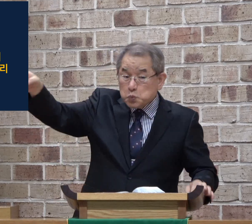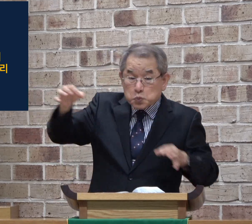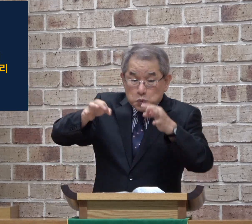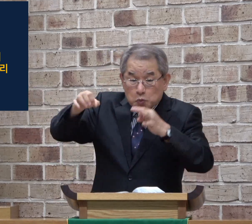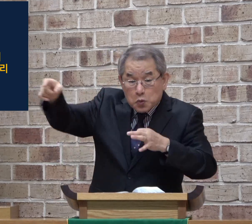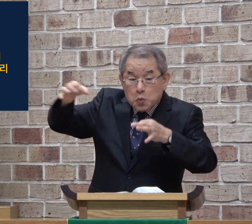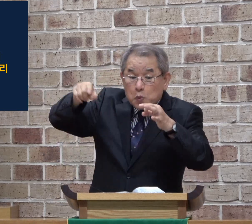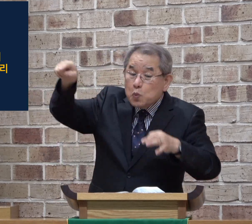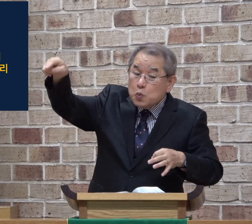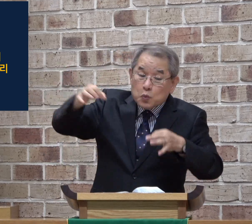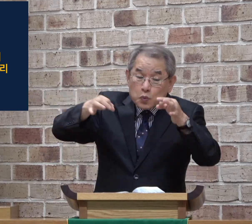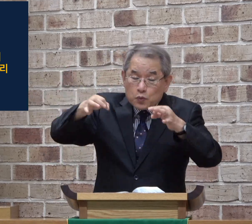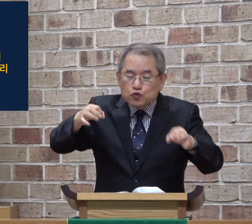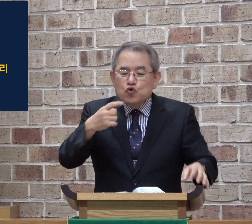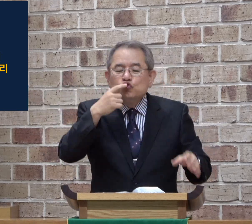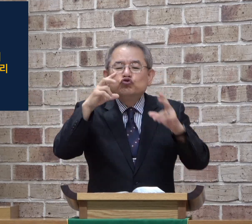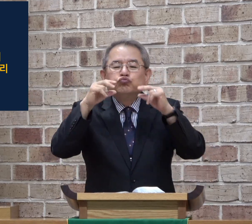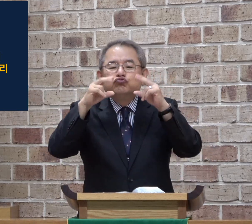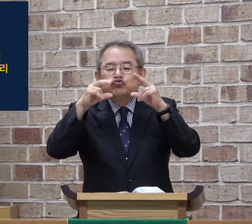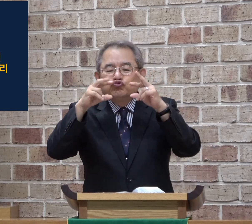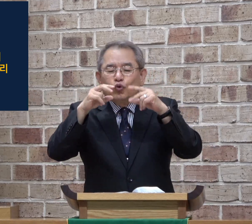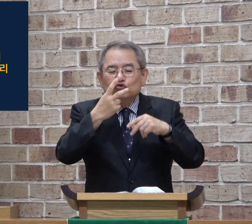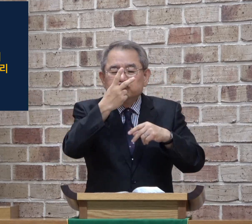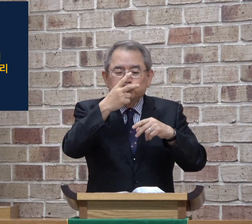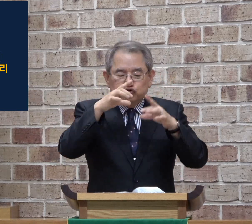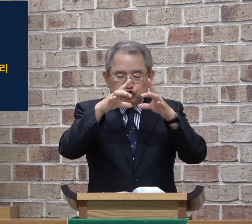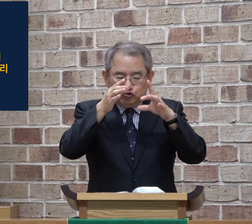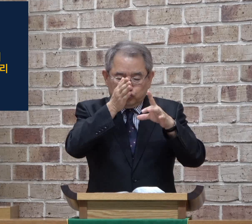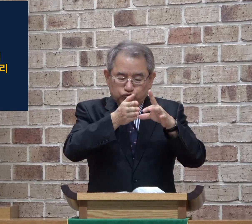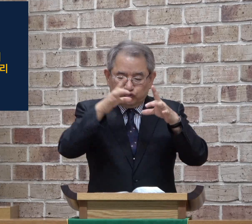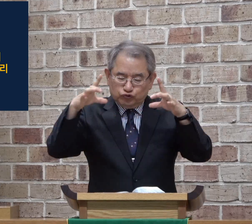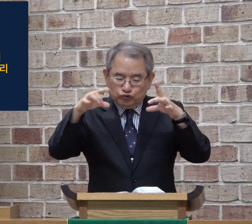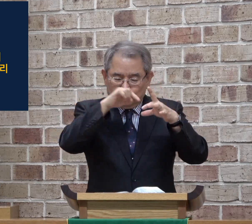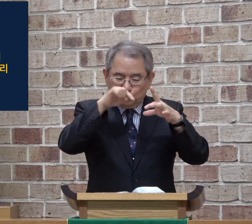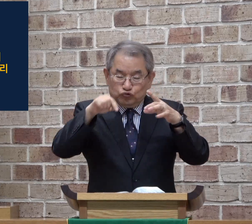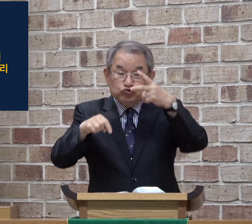요 앞에 가게에 가서 두부, 두모,